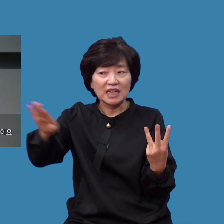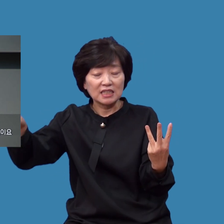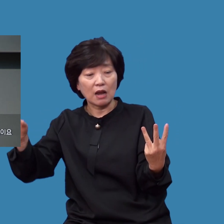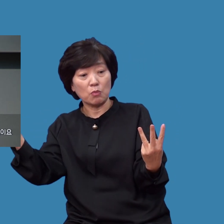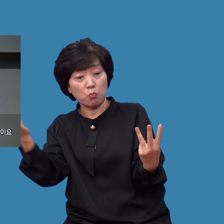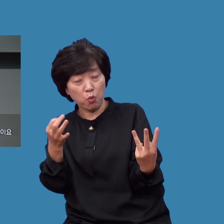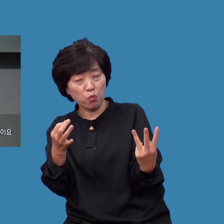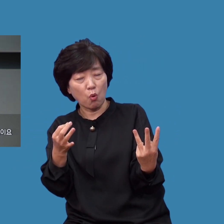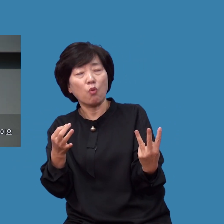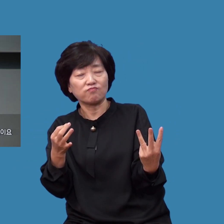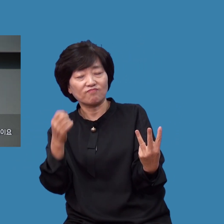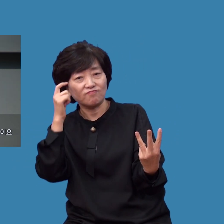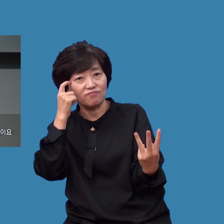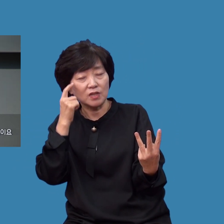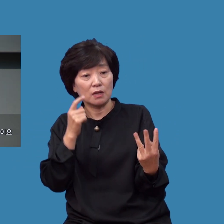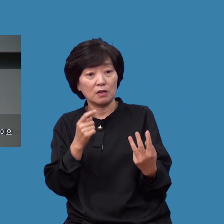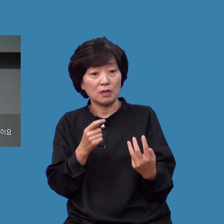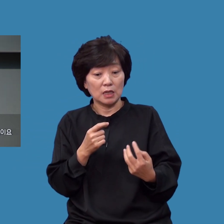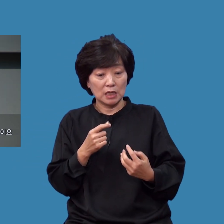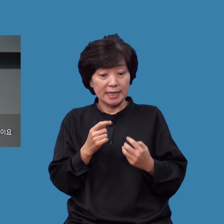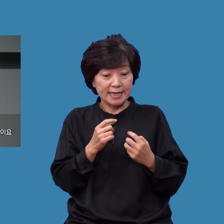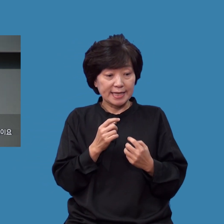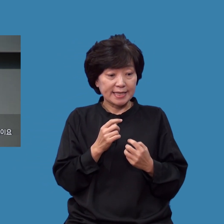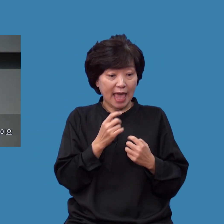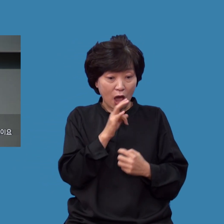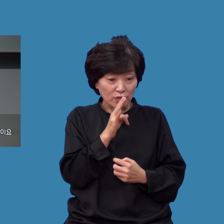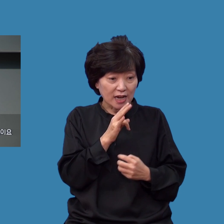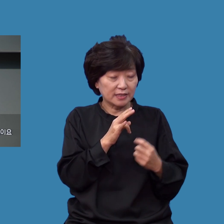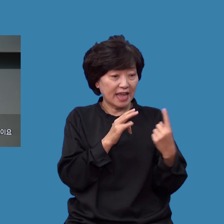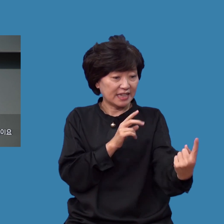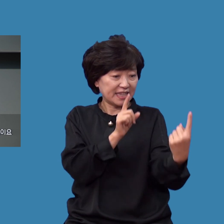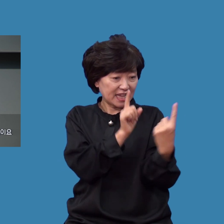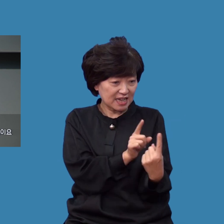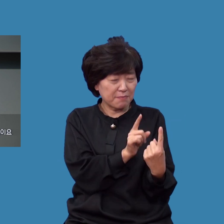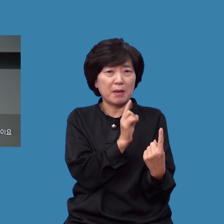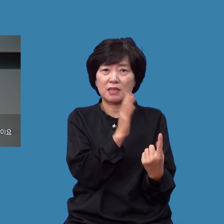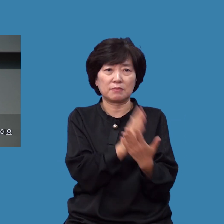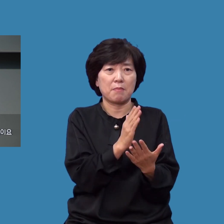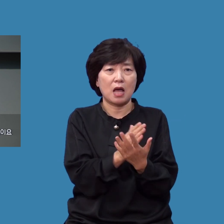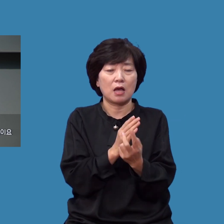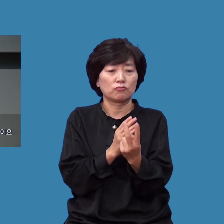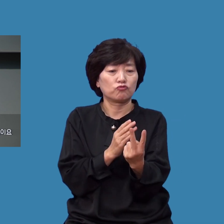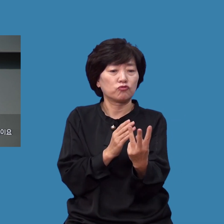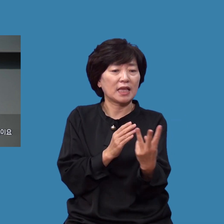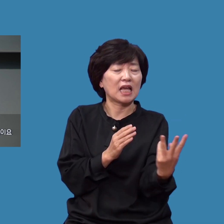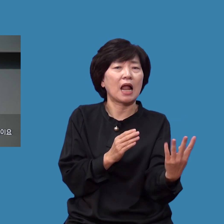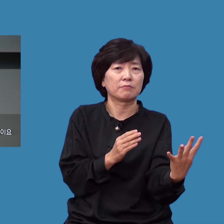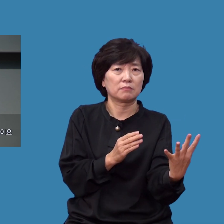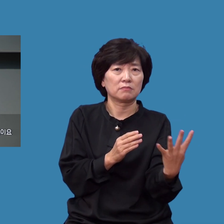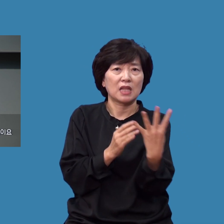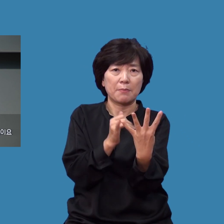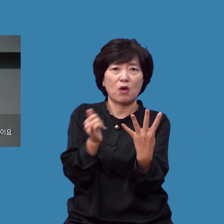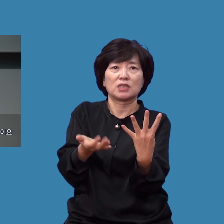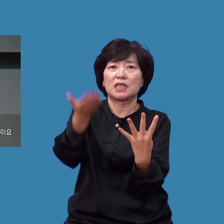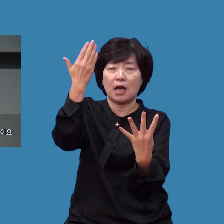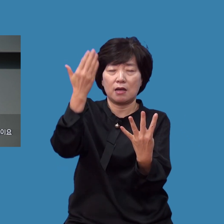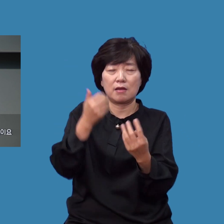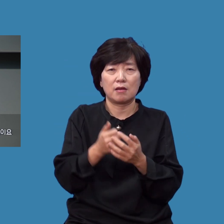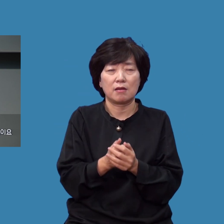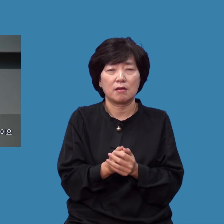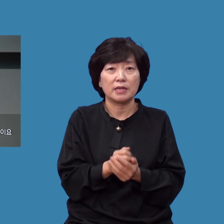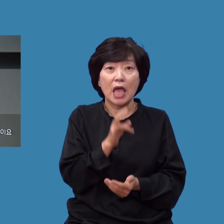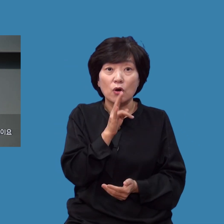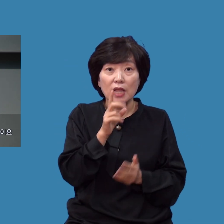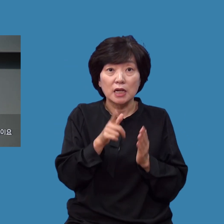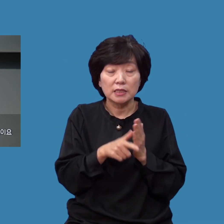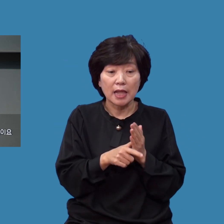것이요. 예언은 1대1로 하시면 안 됩니다. 둘이나 셋이나 말하고 분별하는 사람도 있어야 되니까 적어도 4명 이상입니다. 그러니까 이것은